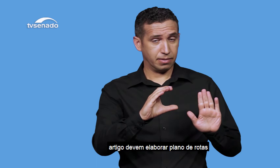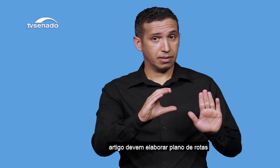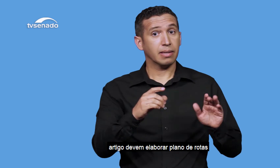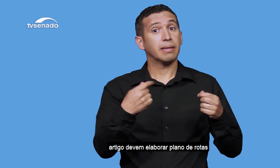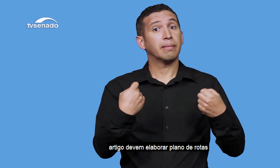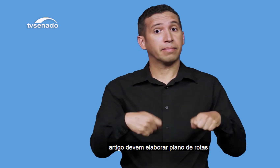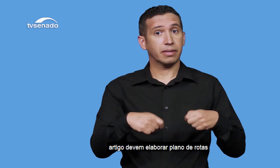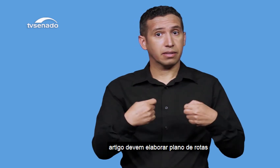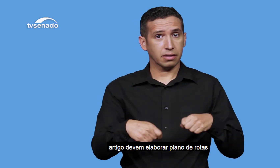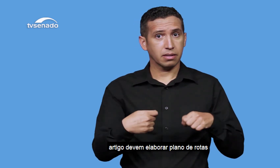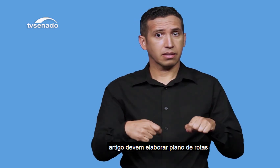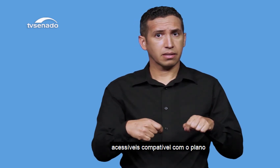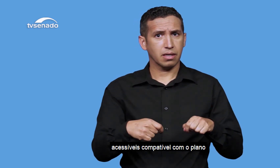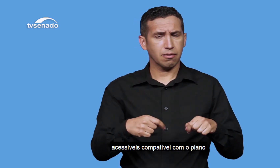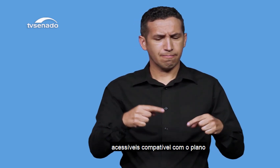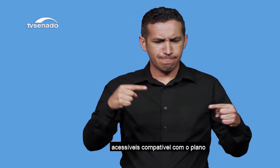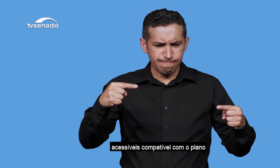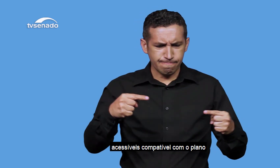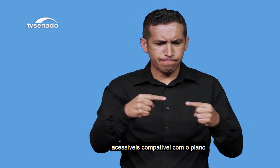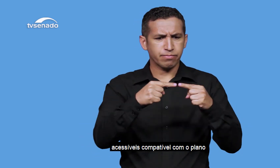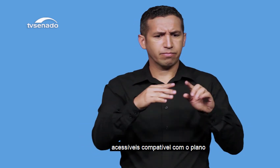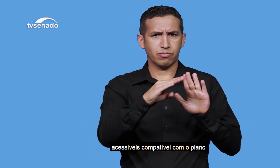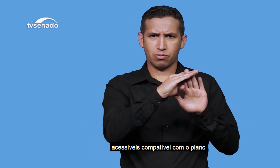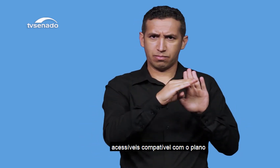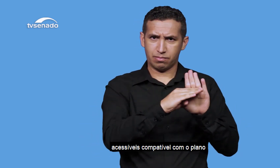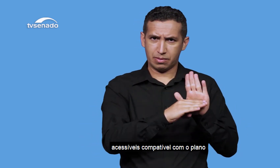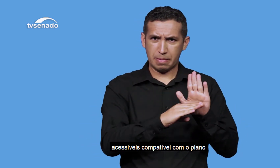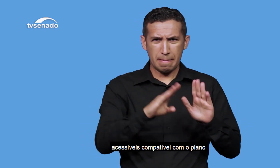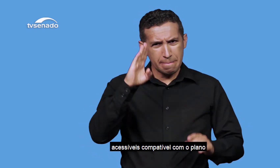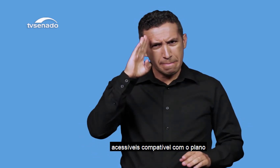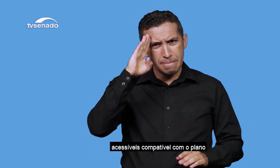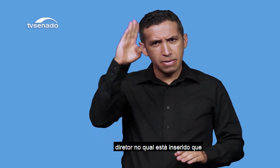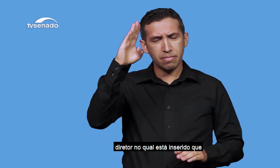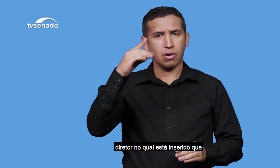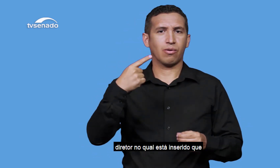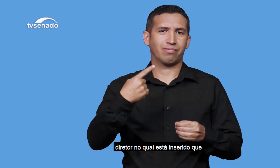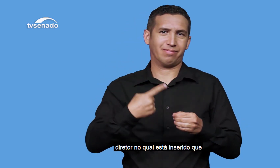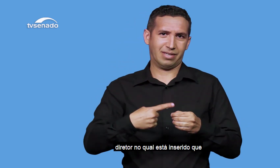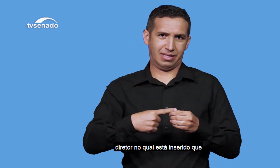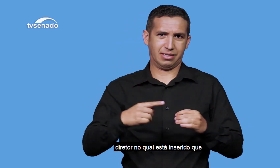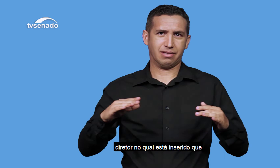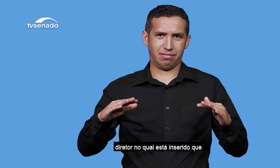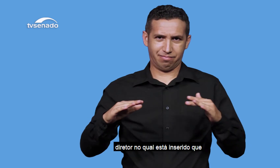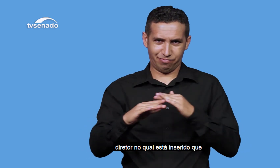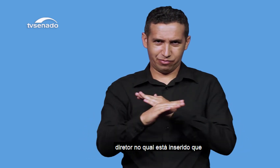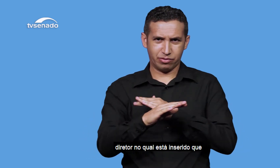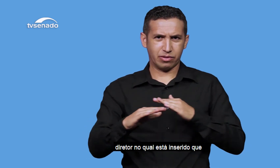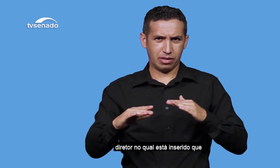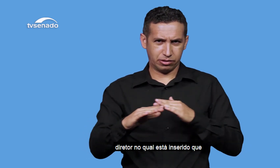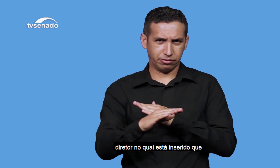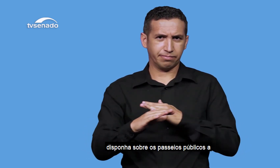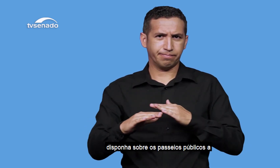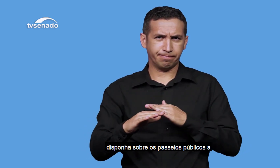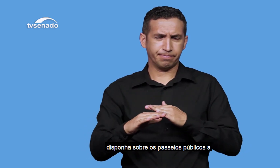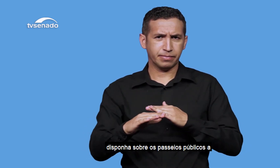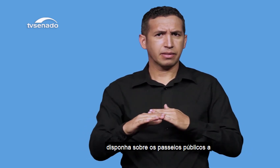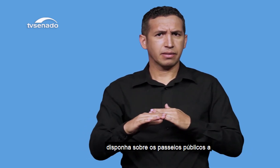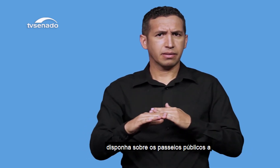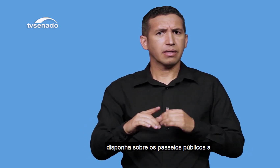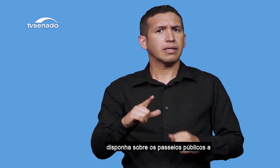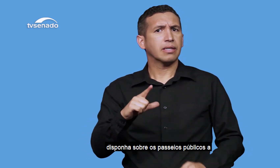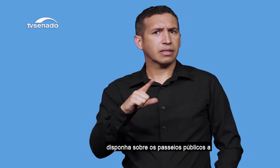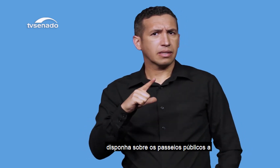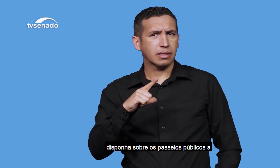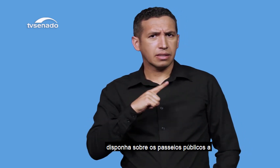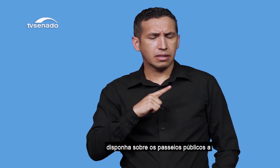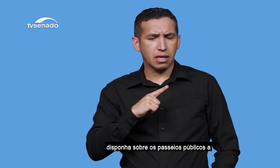elaborar plano de rotas acessíveis compatível com o plano diretor no qual está inserido que disponha sobre